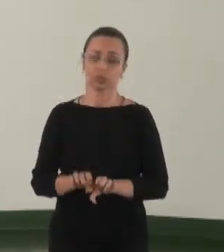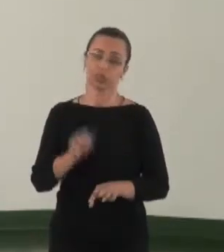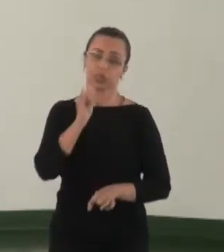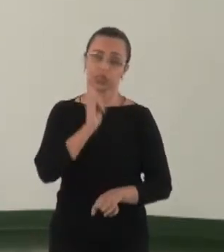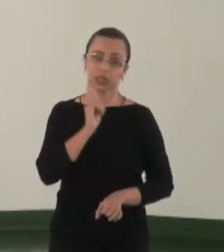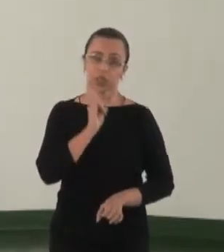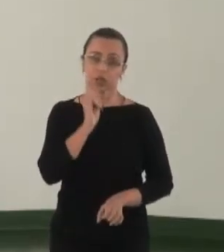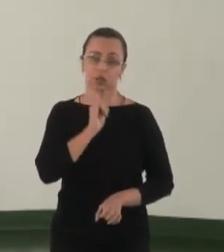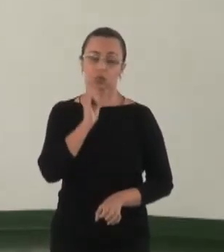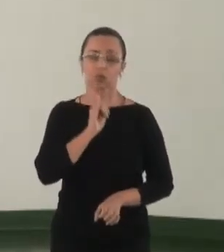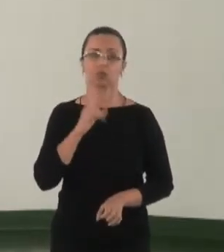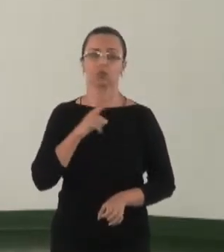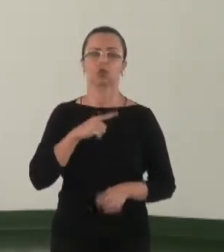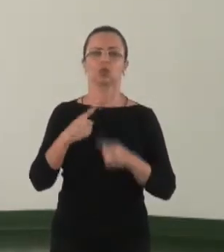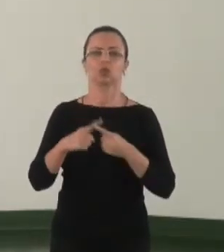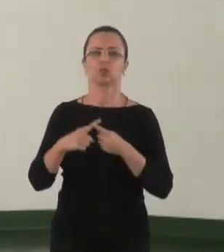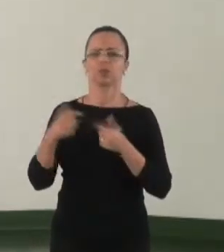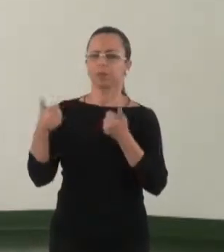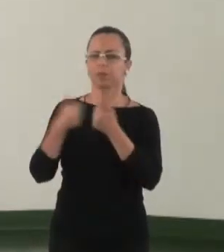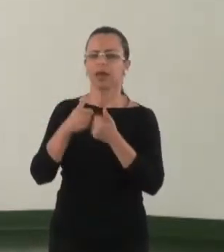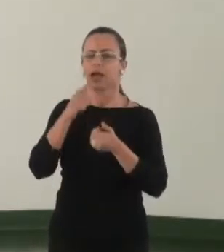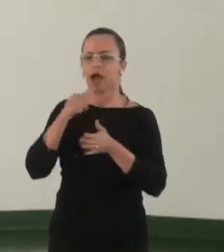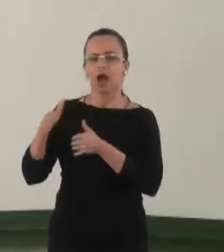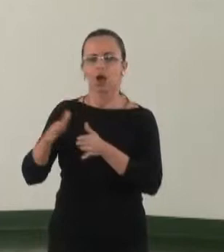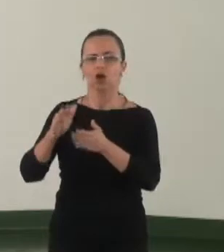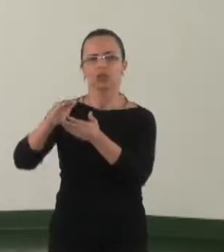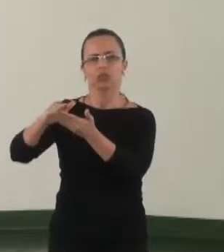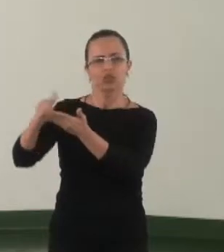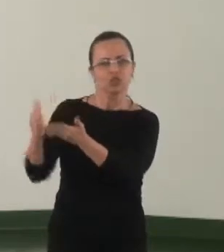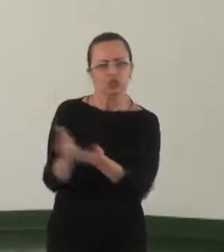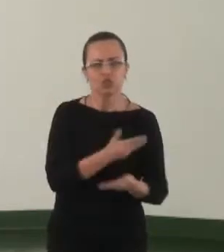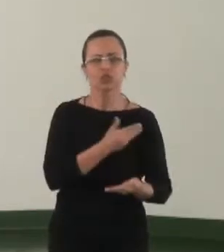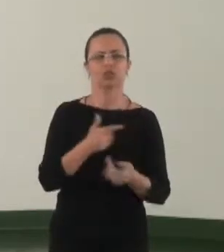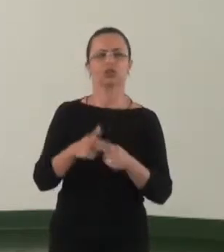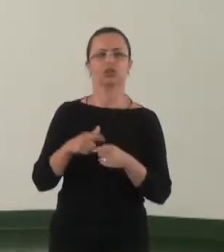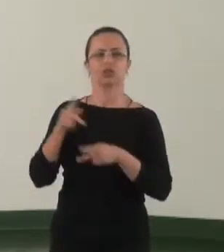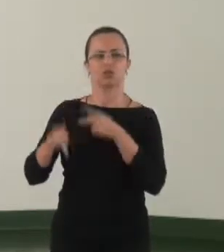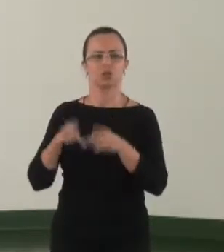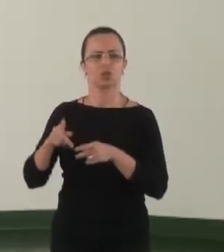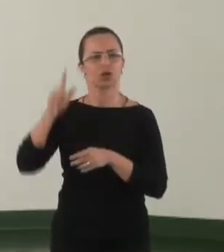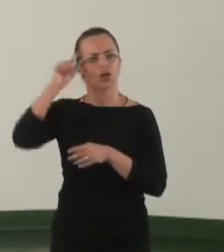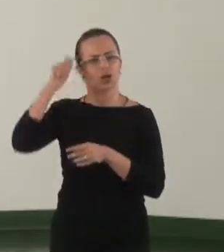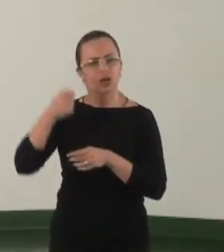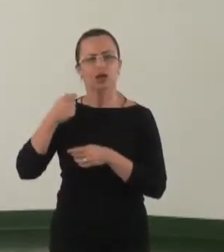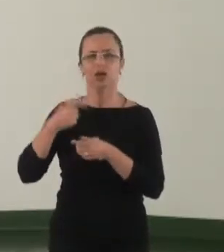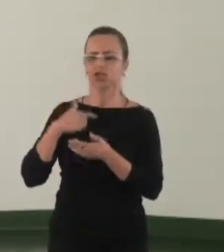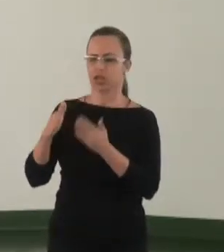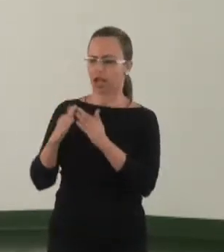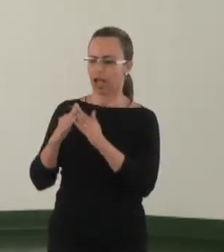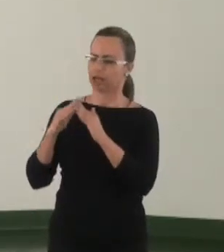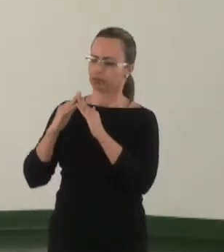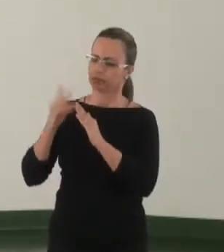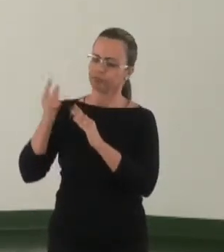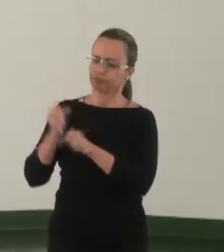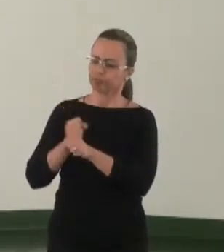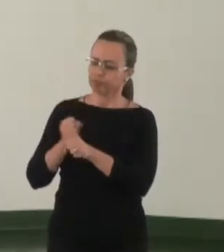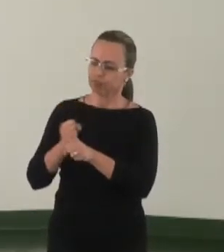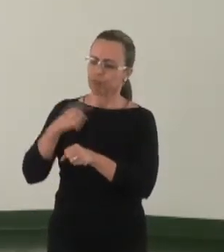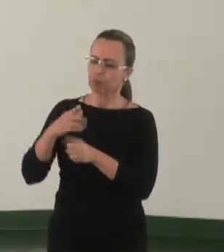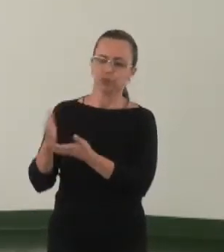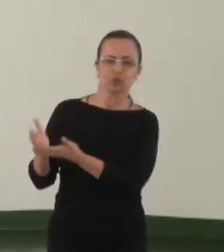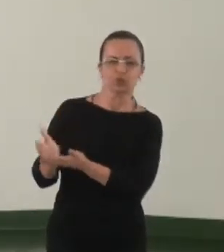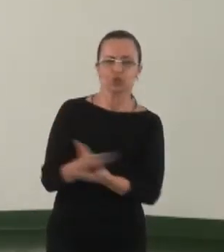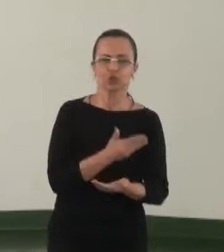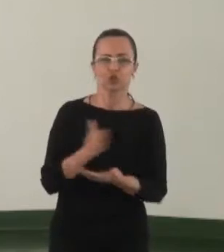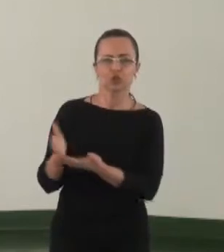caso dos removidos por barragens, quilombolas, indígenas, e que também não são ressarcidos pelos danos causados, ou seja, eles são removidos,